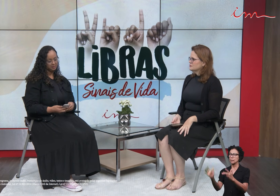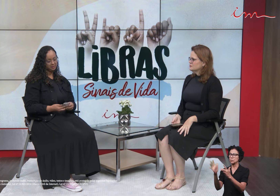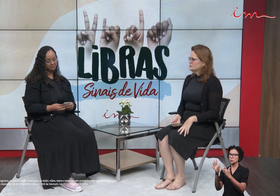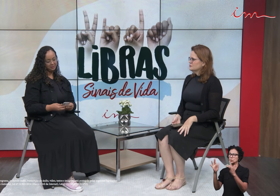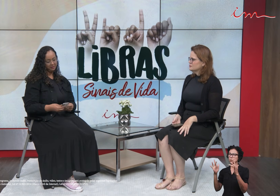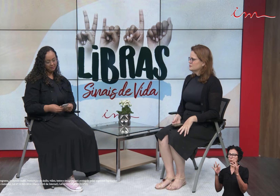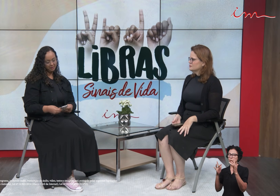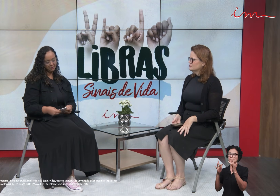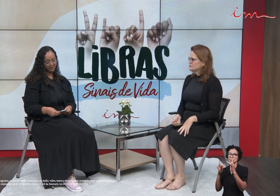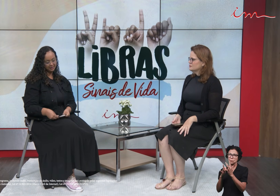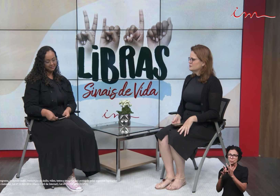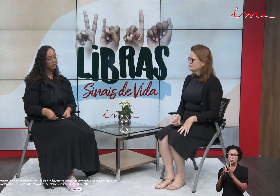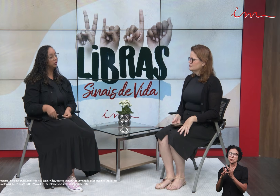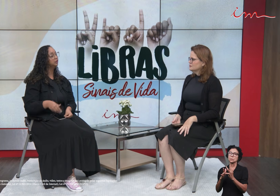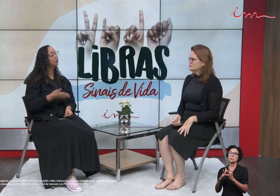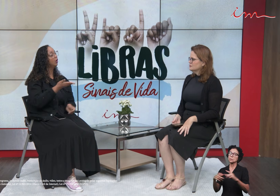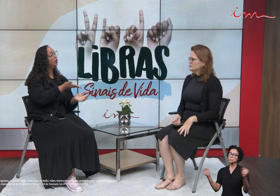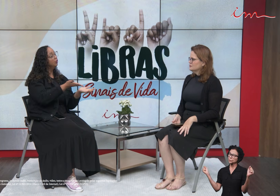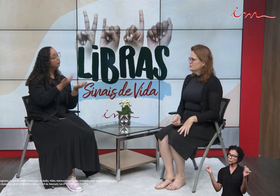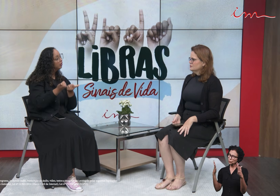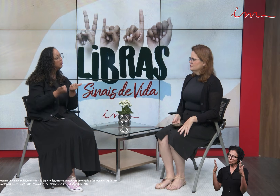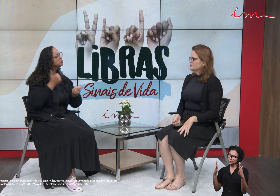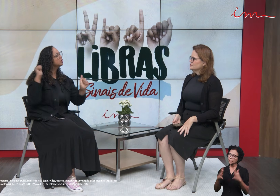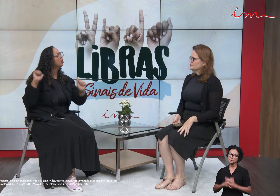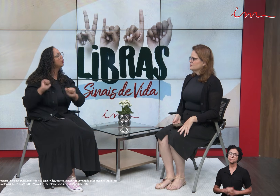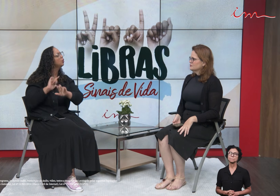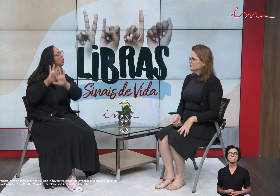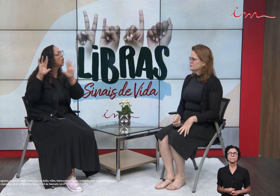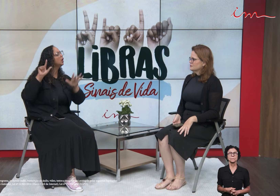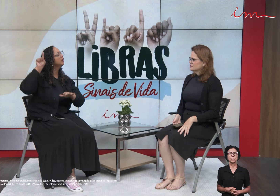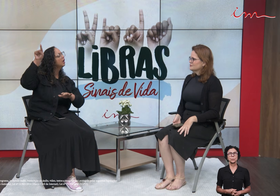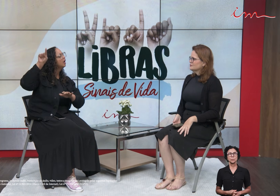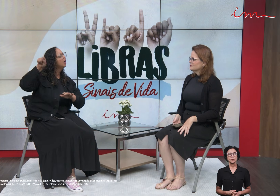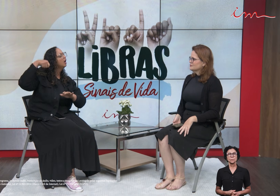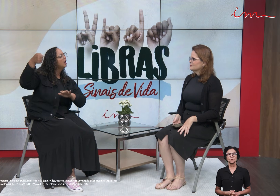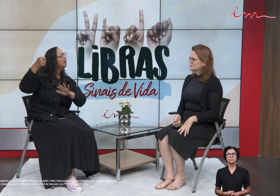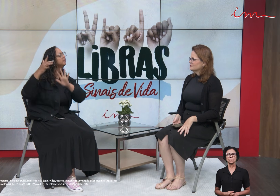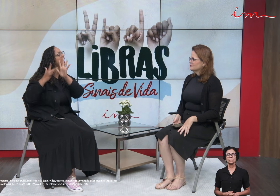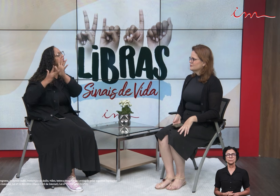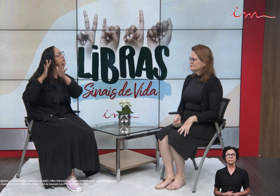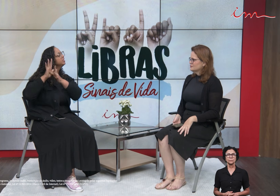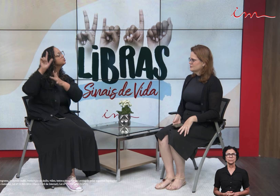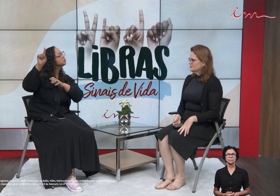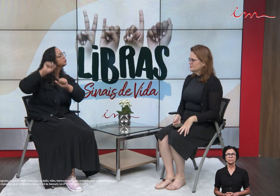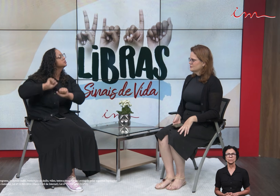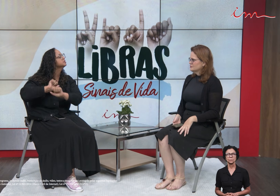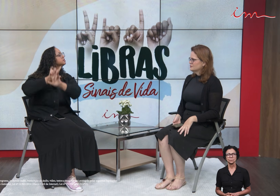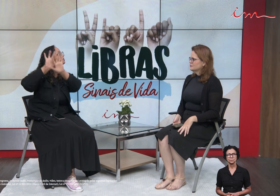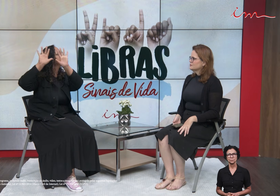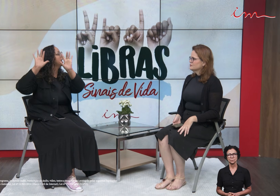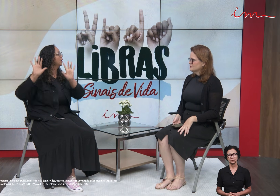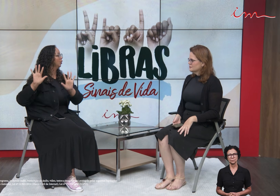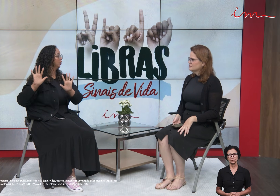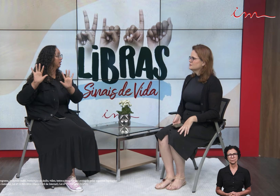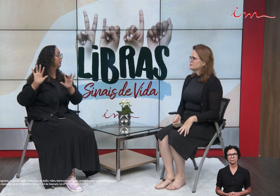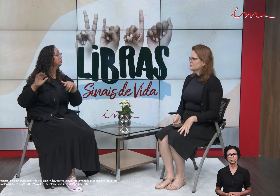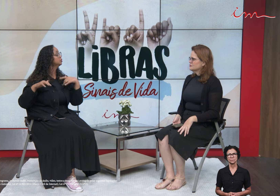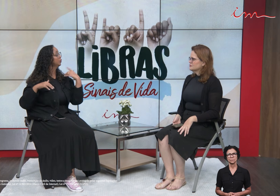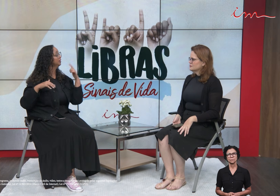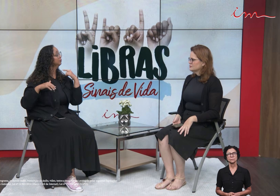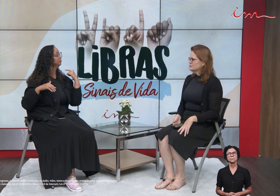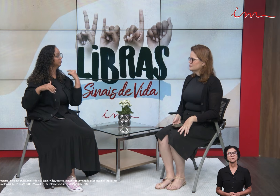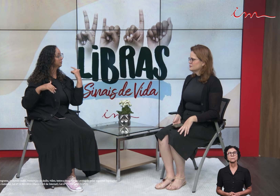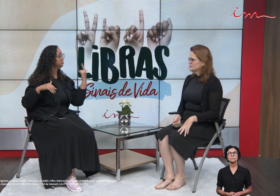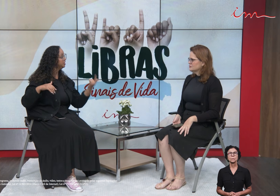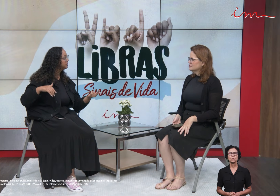a Jesus, ele pertence à glória. Então, ó, vamos, ó, glória a Jesus, a glória. Eu